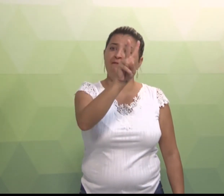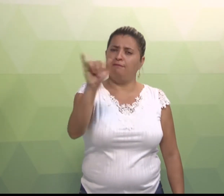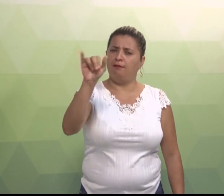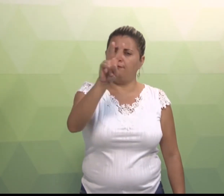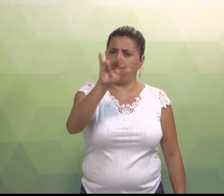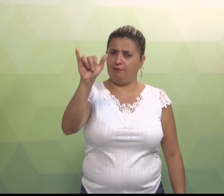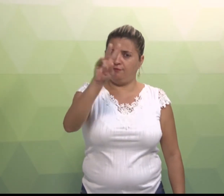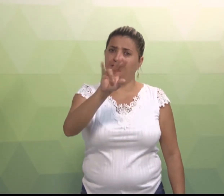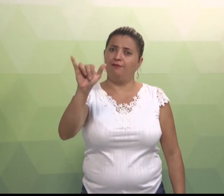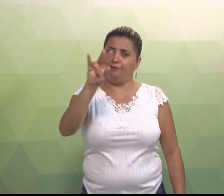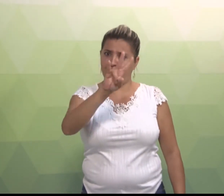vai.